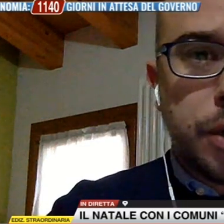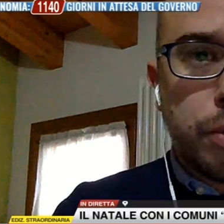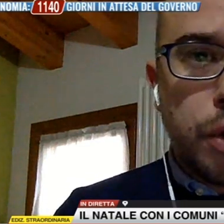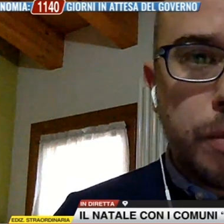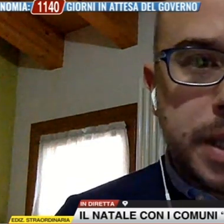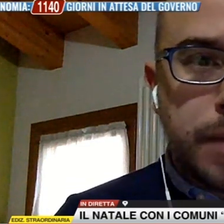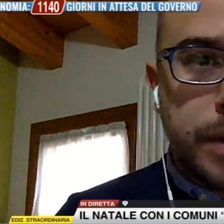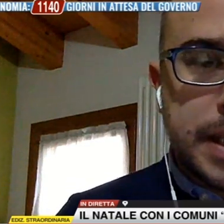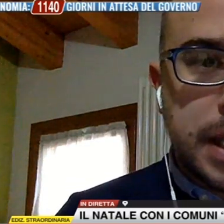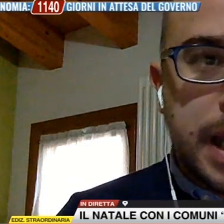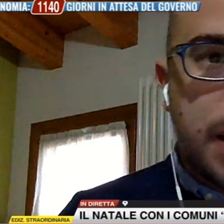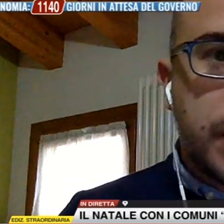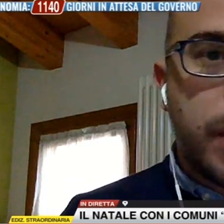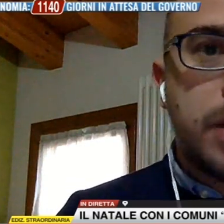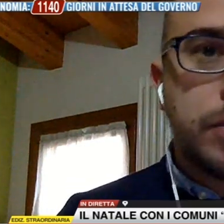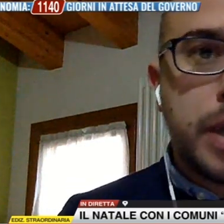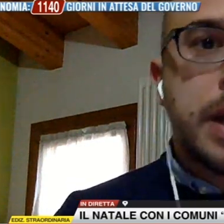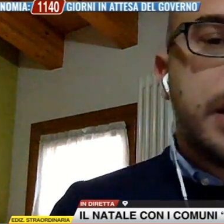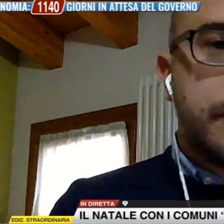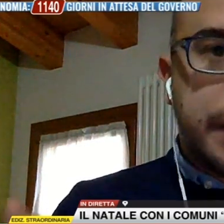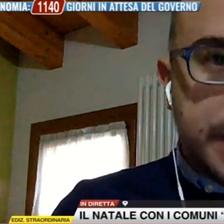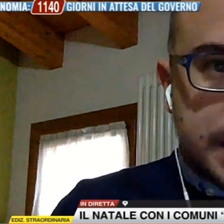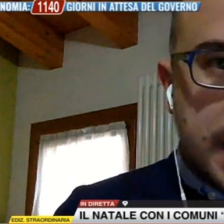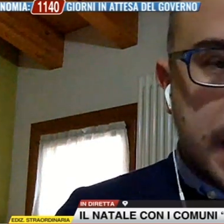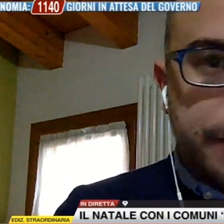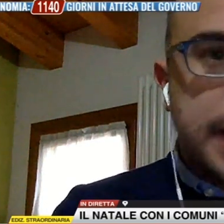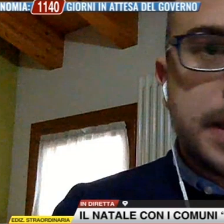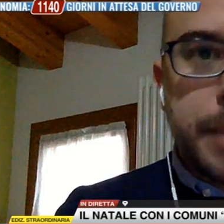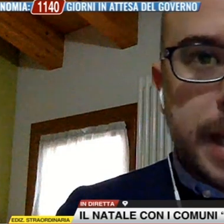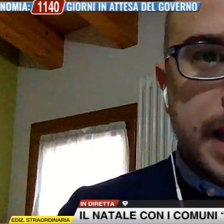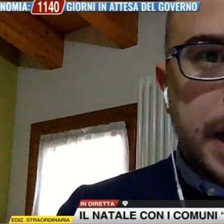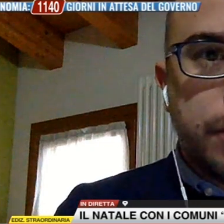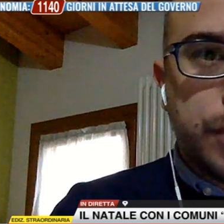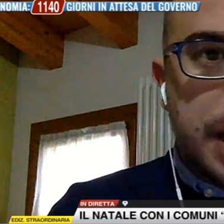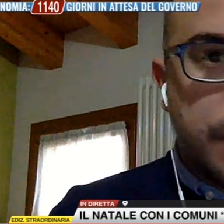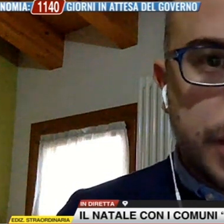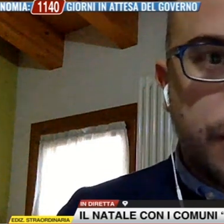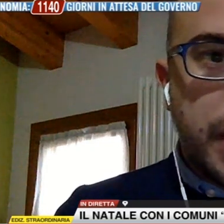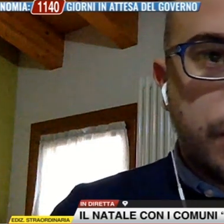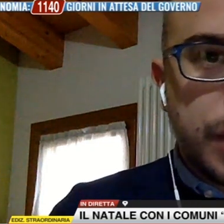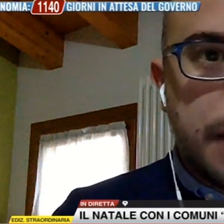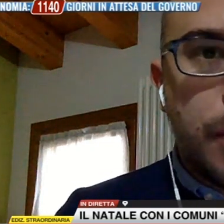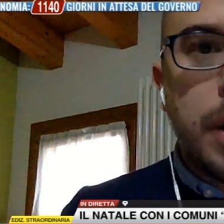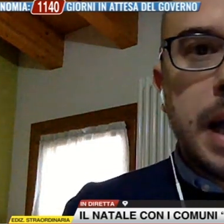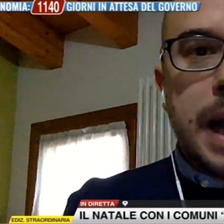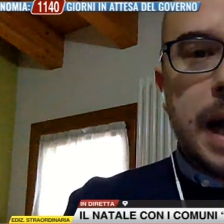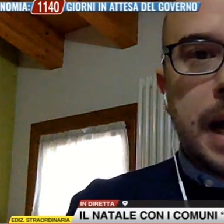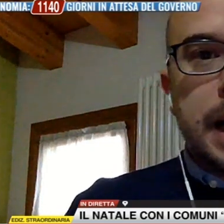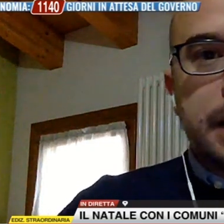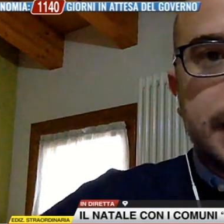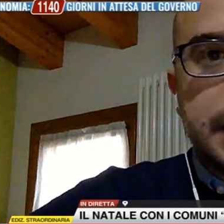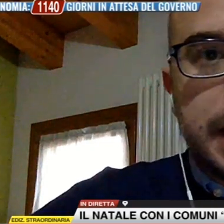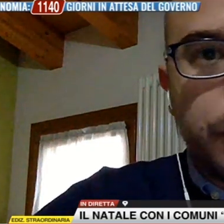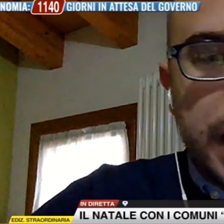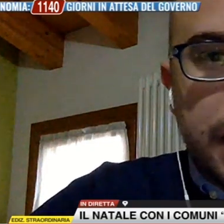venirci incontro. L'obiettivo deve essere chiaro, che è quello di far passare le feste, per carità, rinunciamo al cenone, rinunciamo